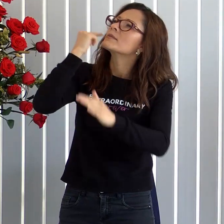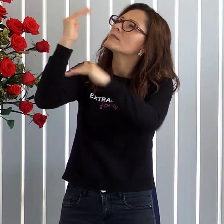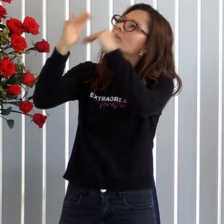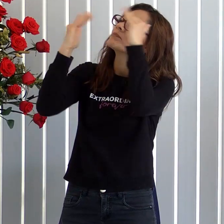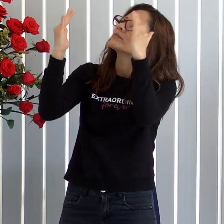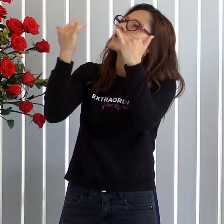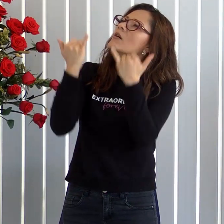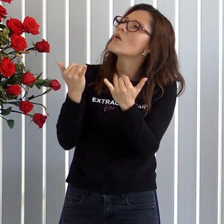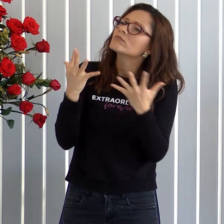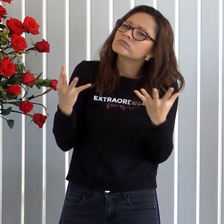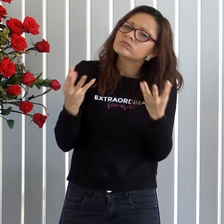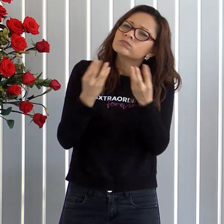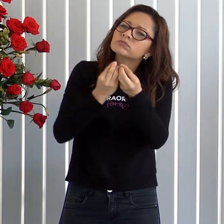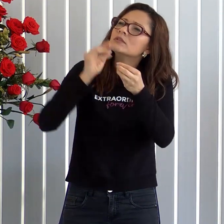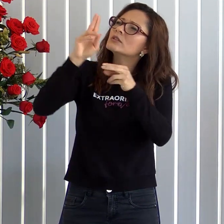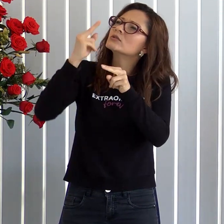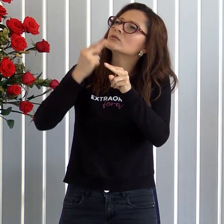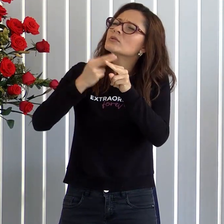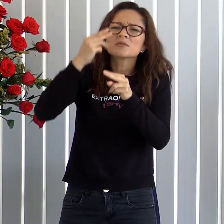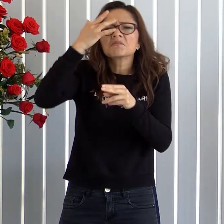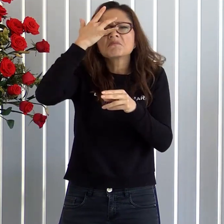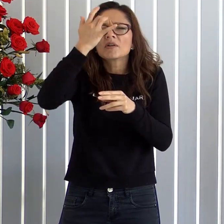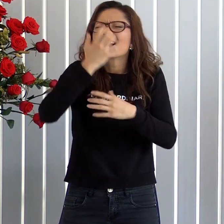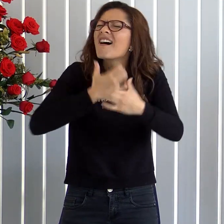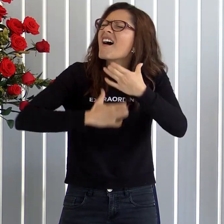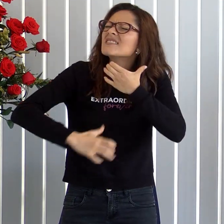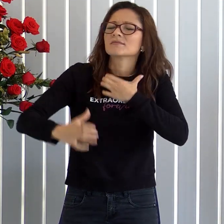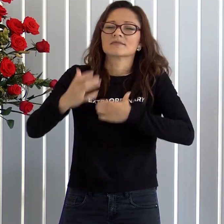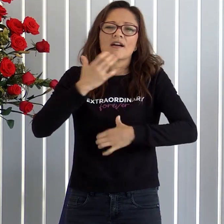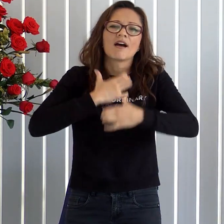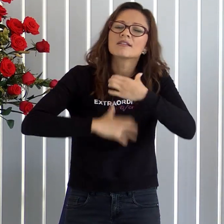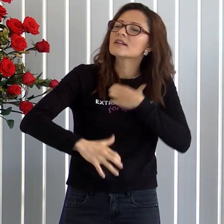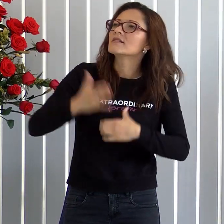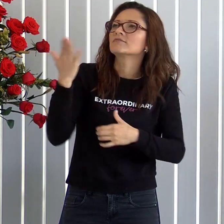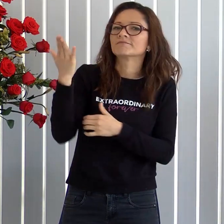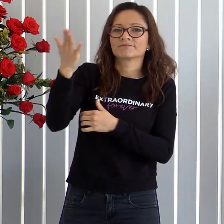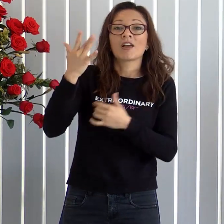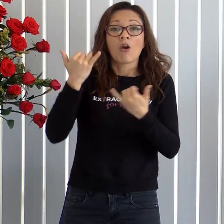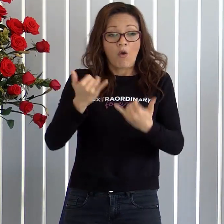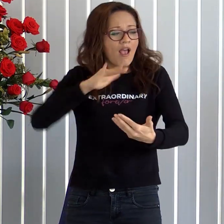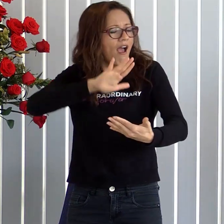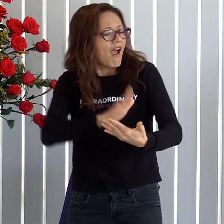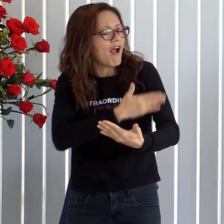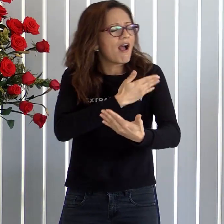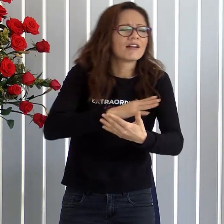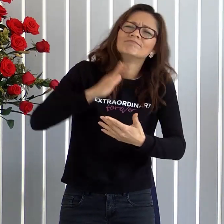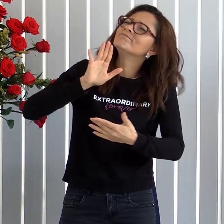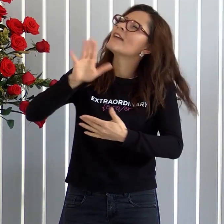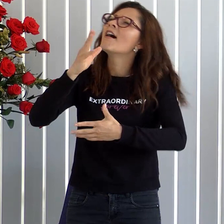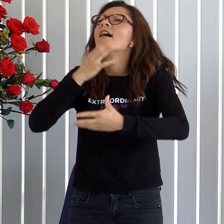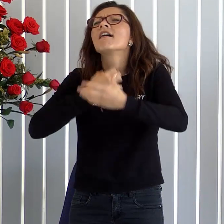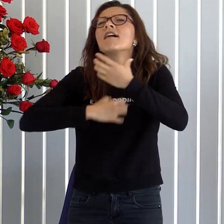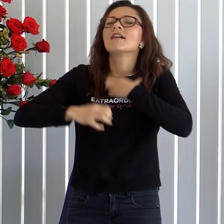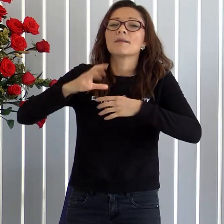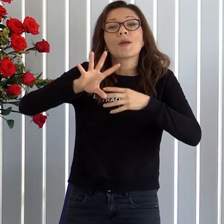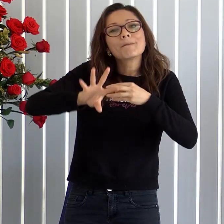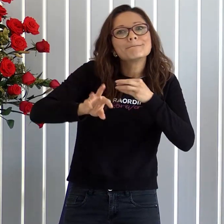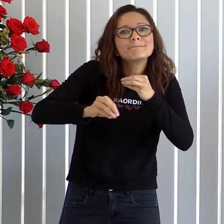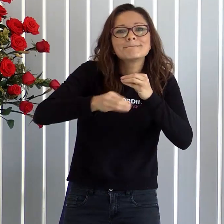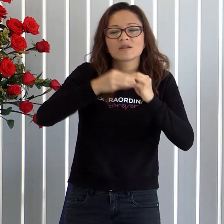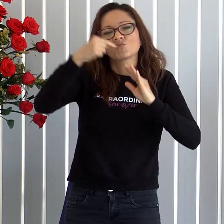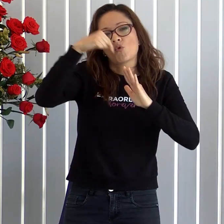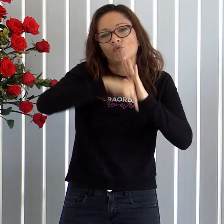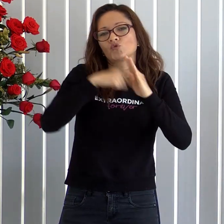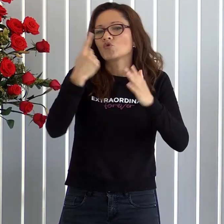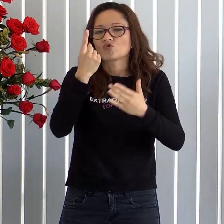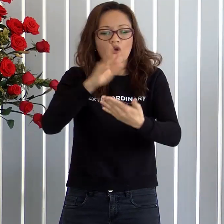aquí reunidos en tu nombre porque nosotros anhelamos, nosotros te lo cantábamos hoy, pero Señor, que sea más que un canto de labios